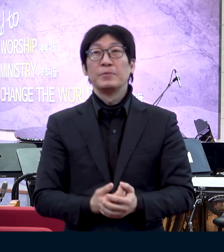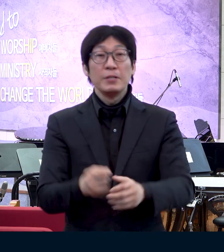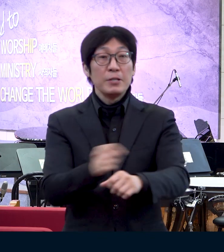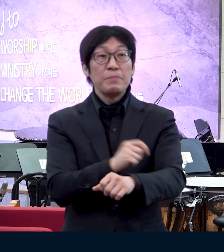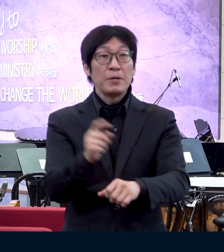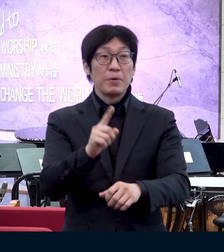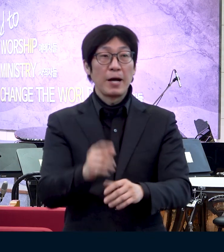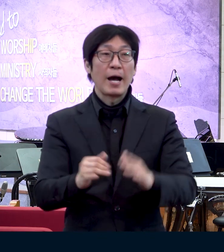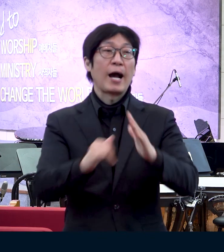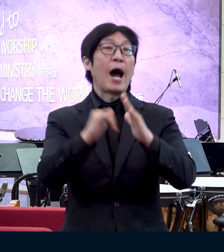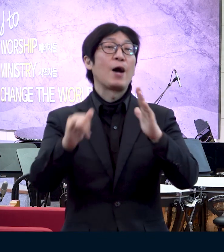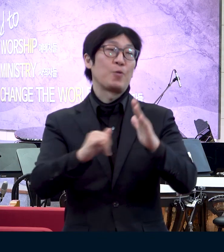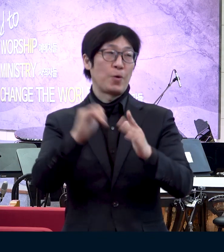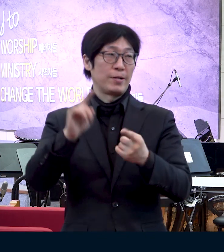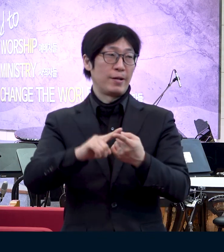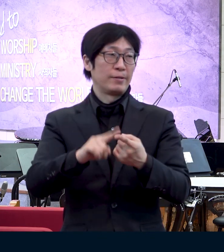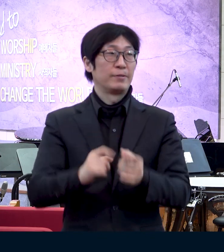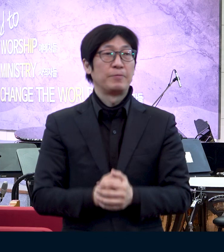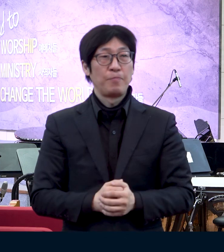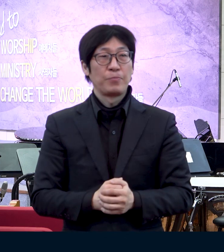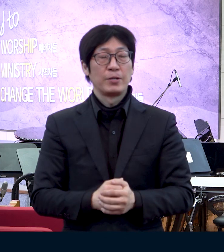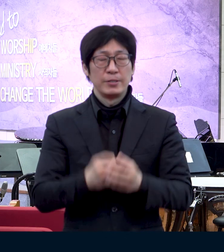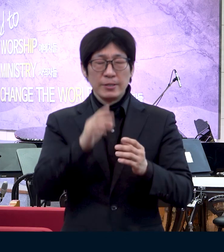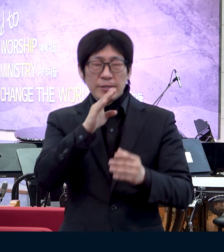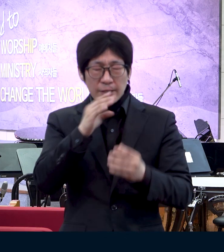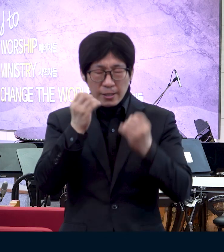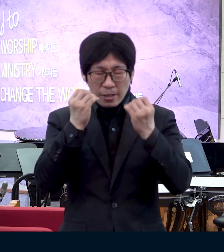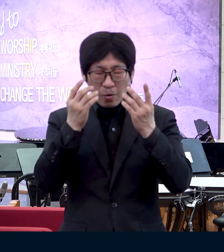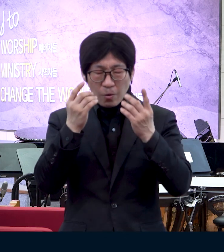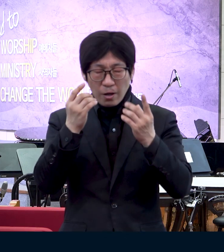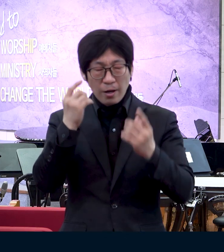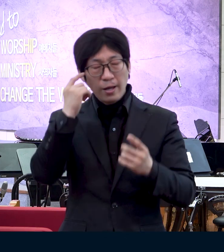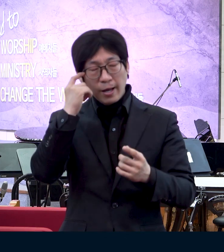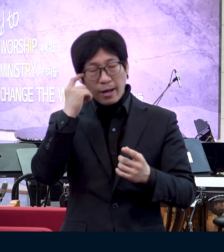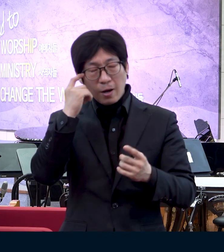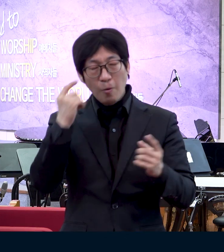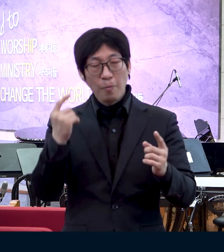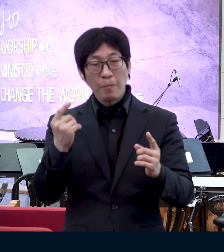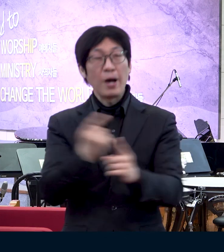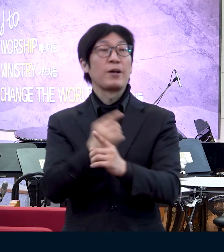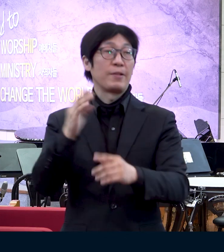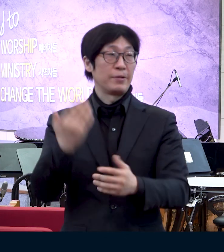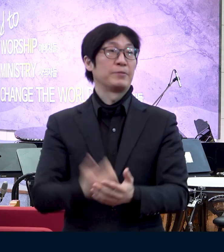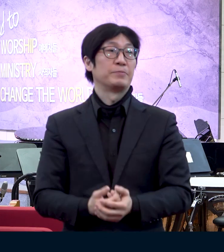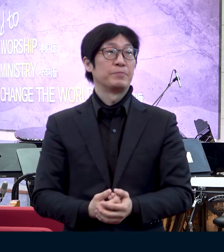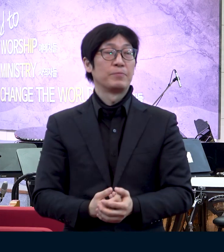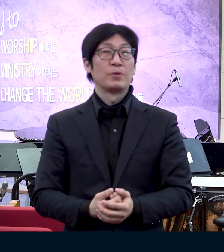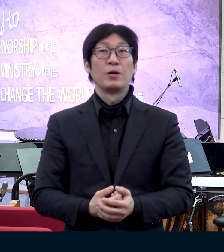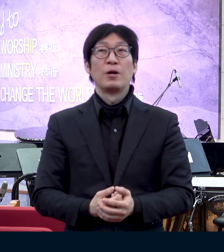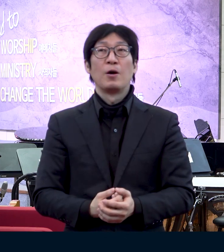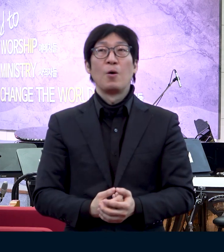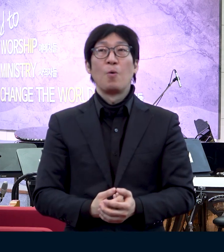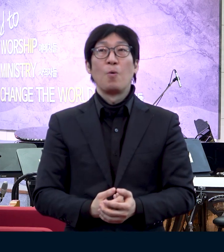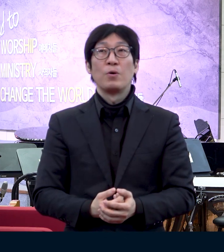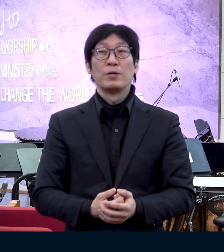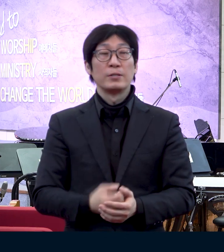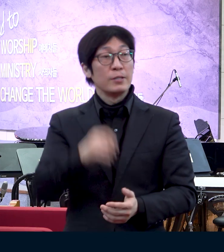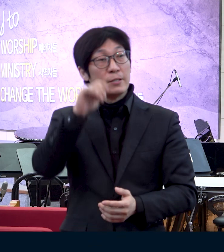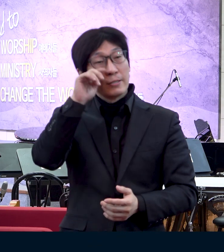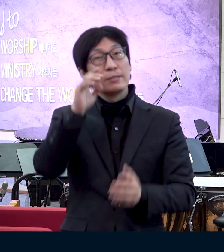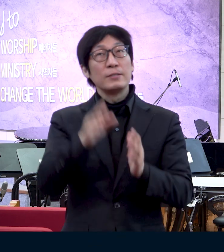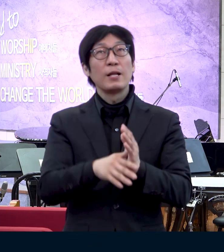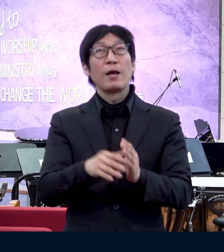이 가족이라는 거에 대해서 정말 새롭게 생각을 하기 시작했습니다. 왜냐하면요, 제가 그때